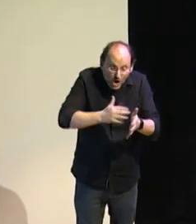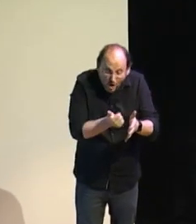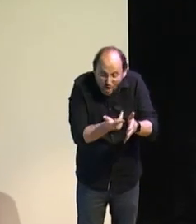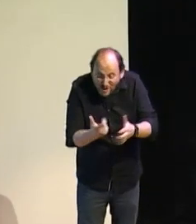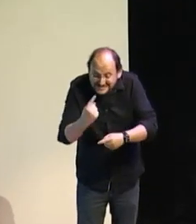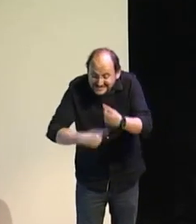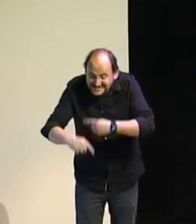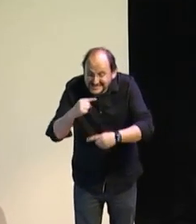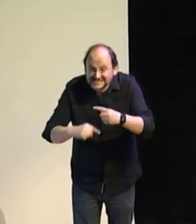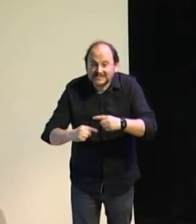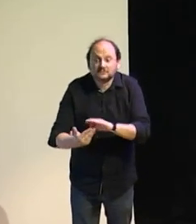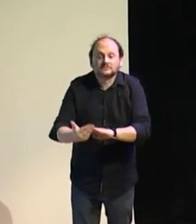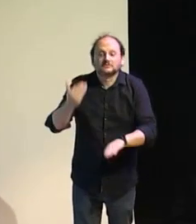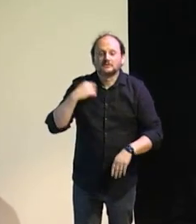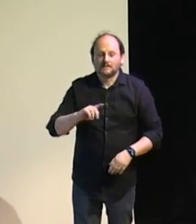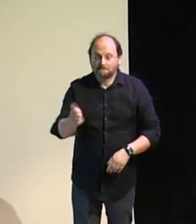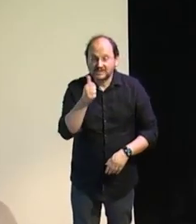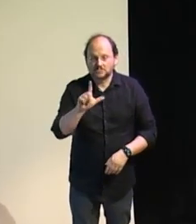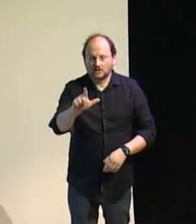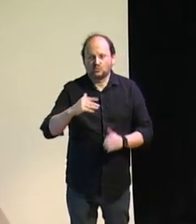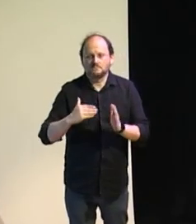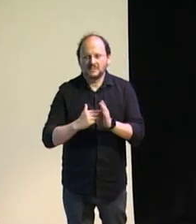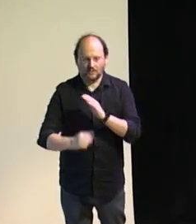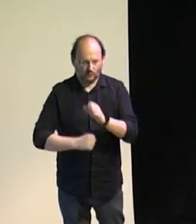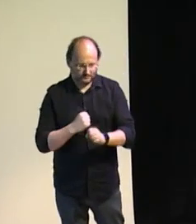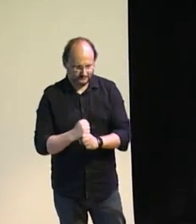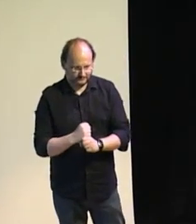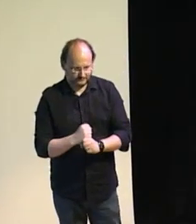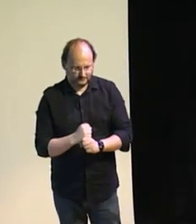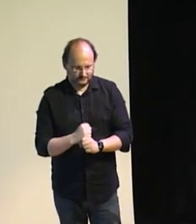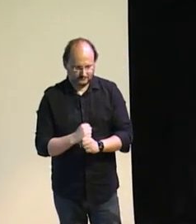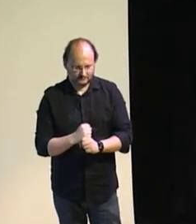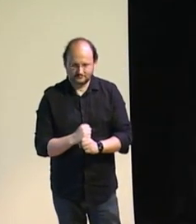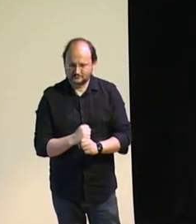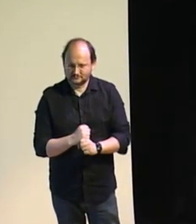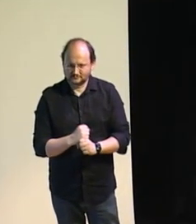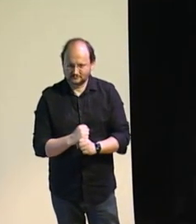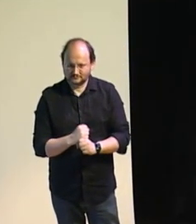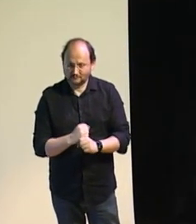En fait, dans la langue des signes, il y a plusieurs signes qui viennent d'il y a à peu près 2000 ans.